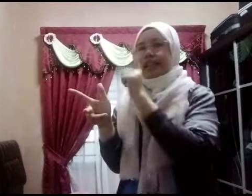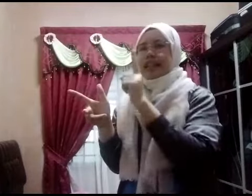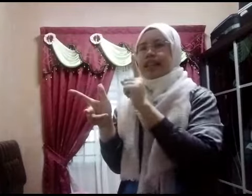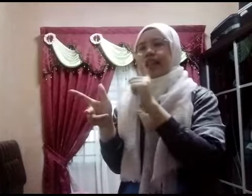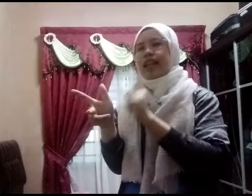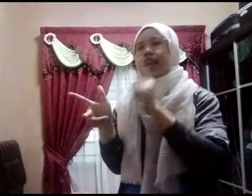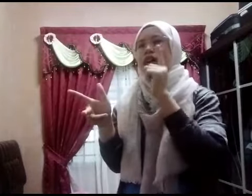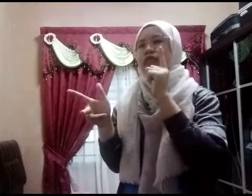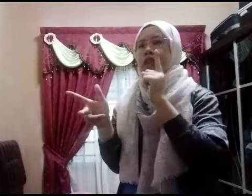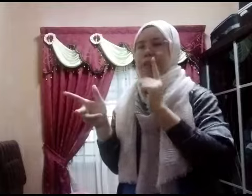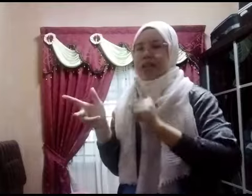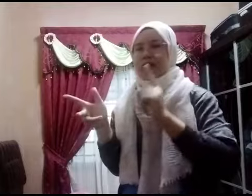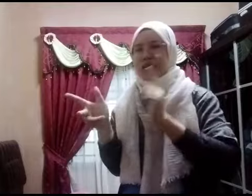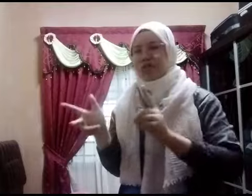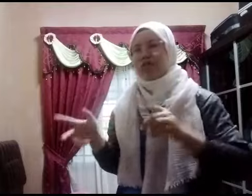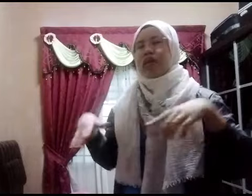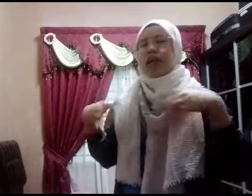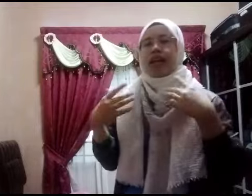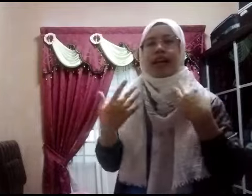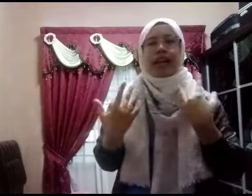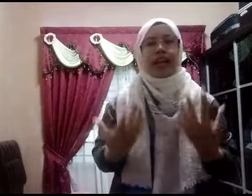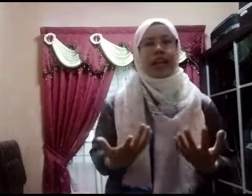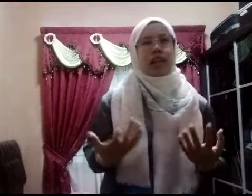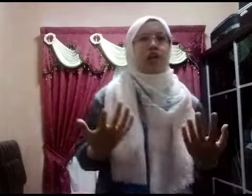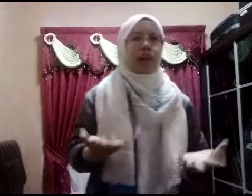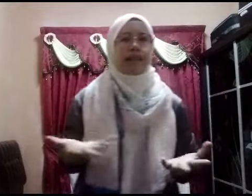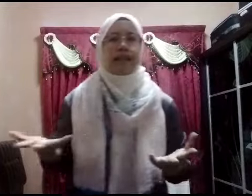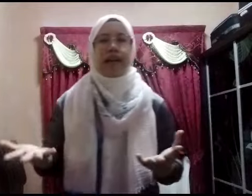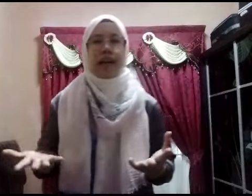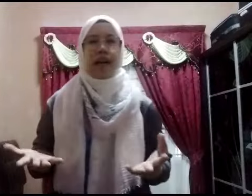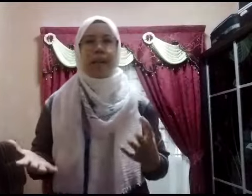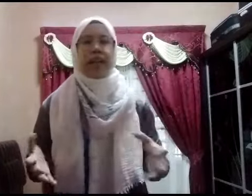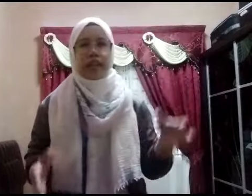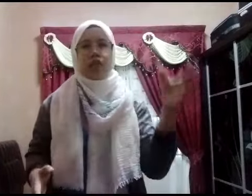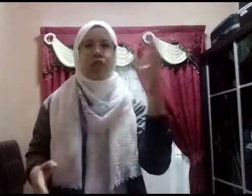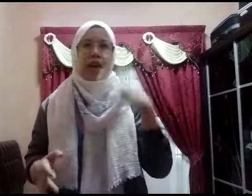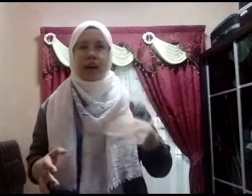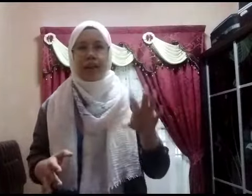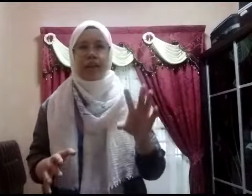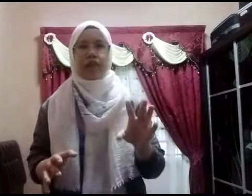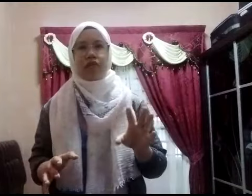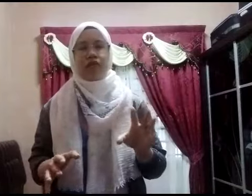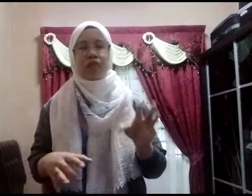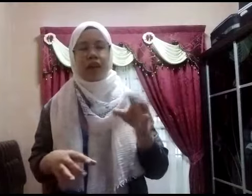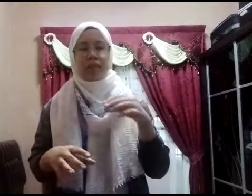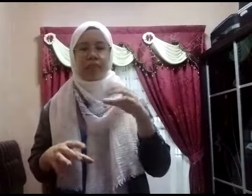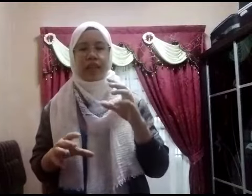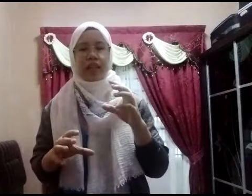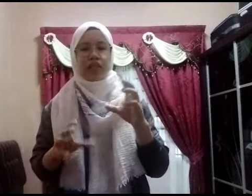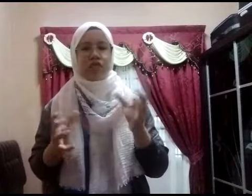atas. Jadi kalau daripada macam tu, dia akan jadi clockwise. Bila kita ubahkan benda tu, ubah dia punya